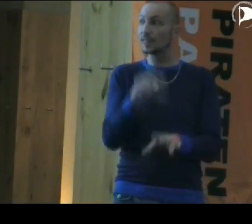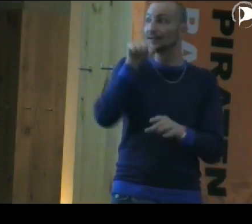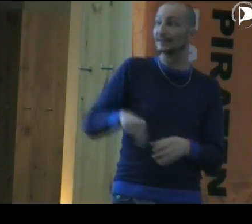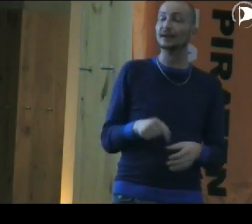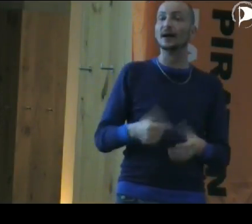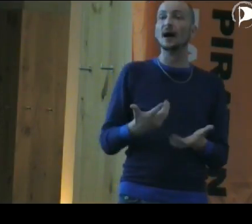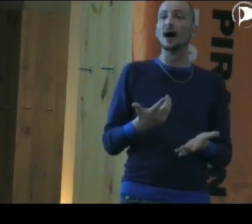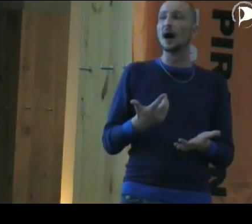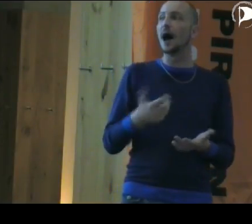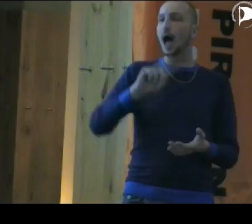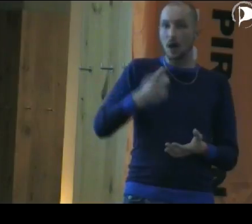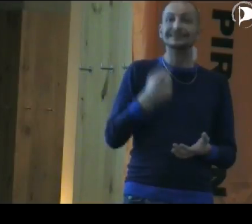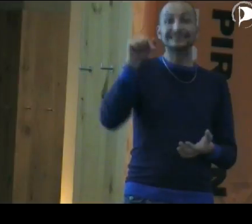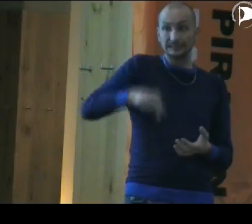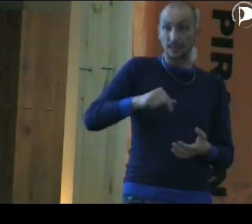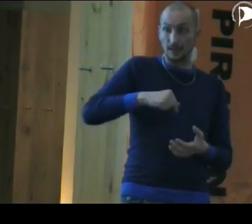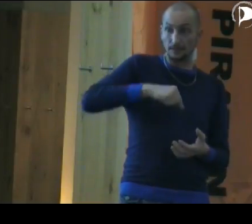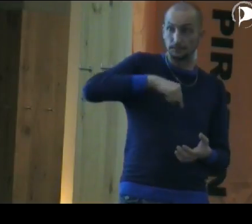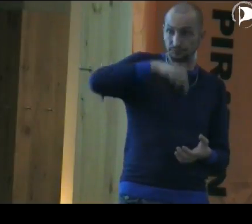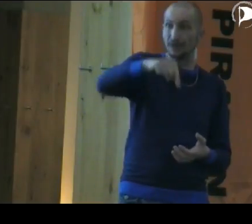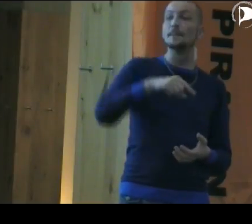ganz es kommt noch besser